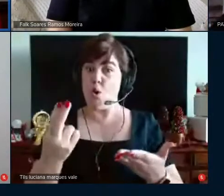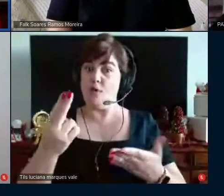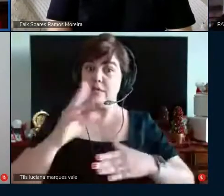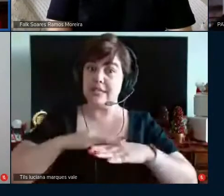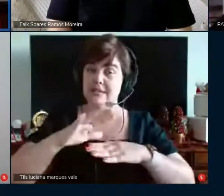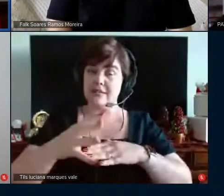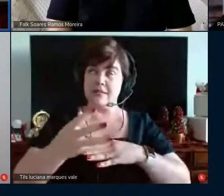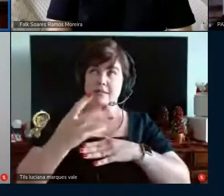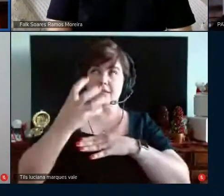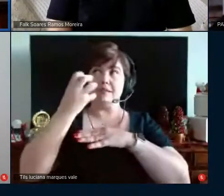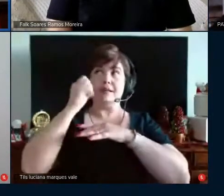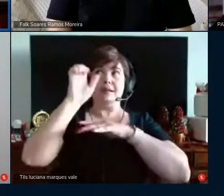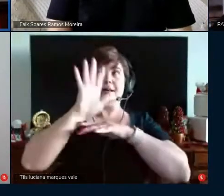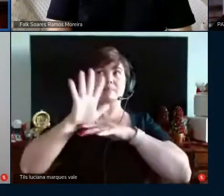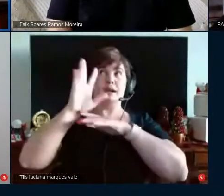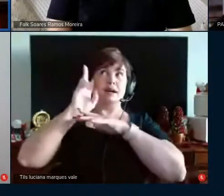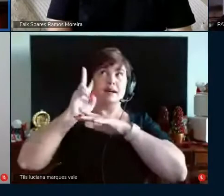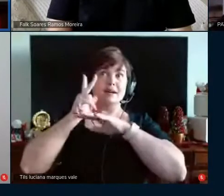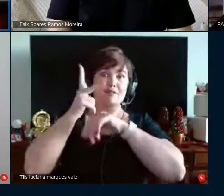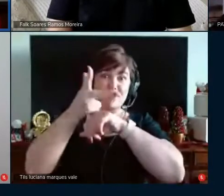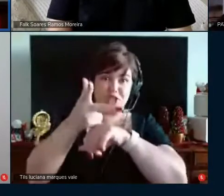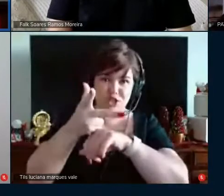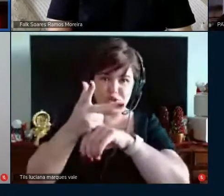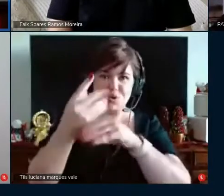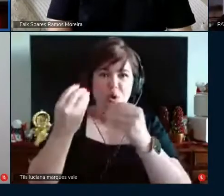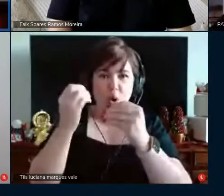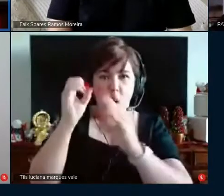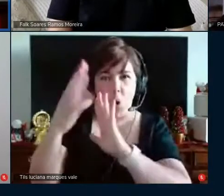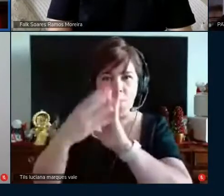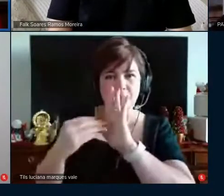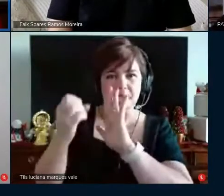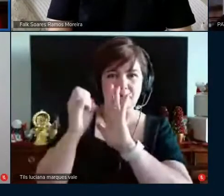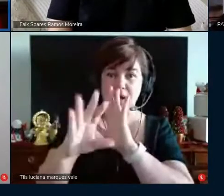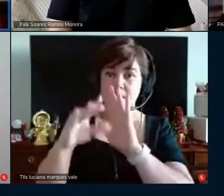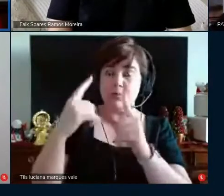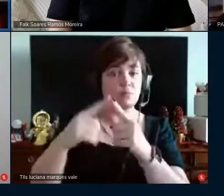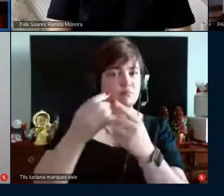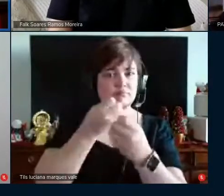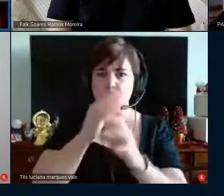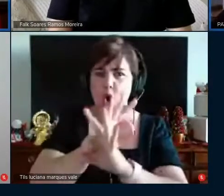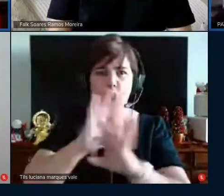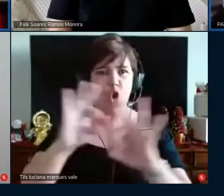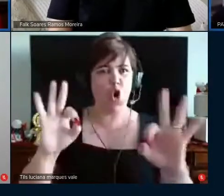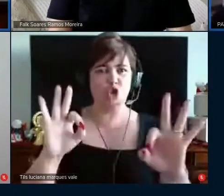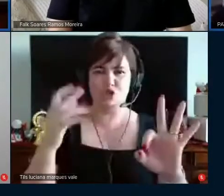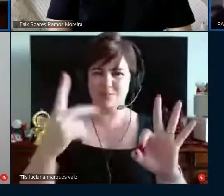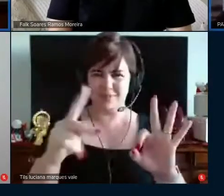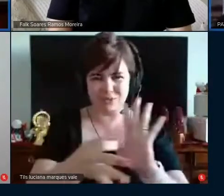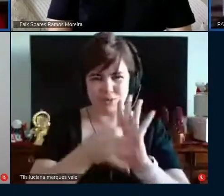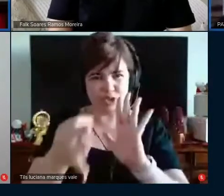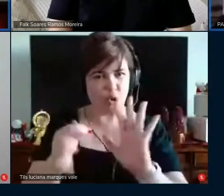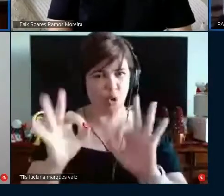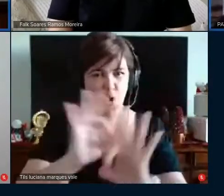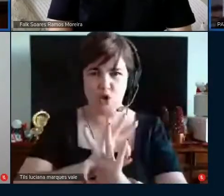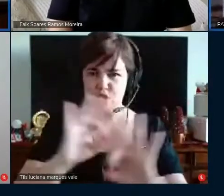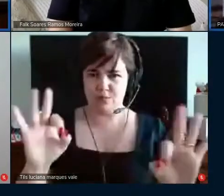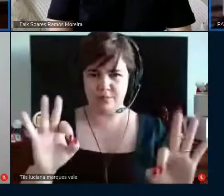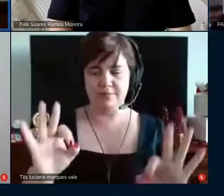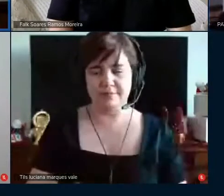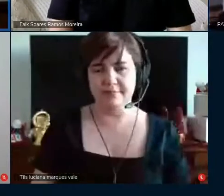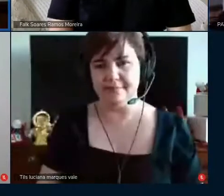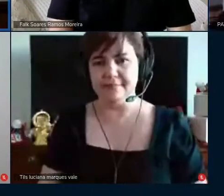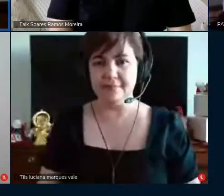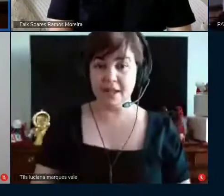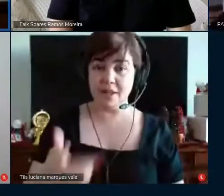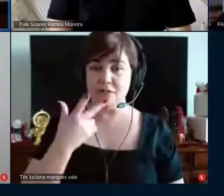recupera nas imagens e copia e nos manda, porque está muito boa a sugestão, tá bom? Certo, okay. Obrigada. Eu nem,